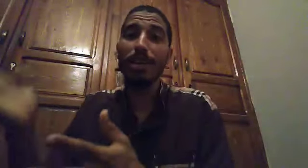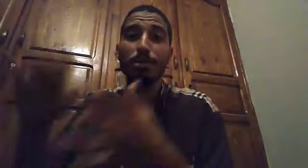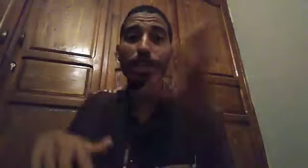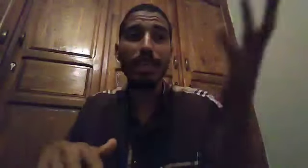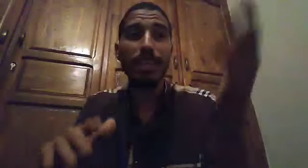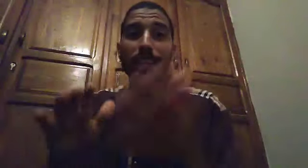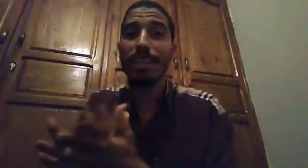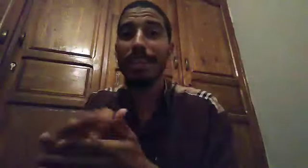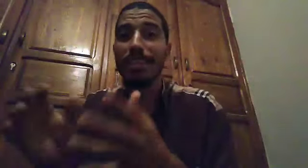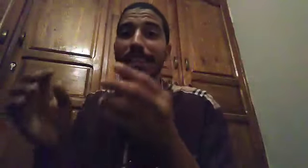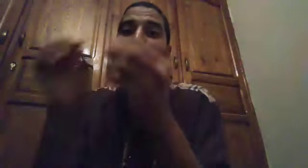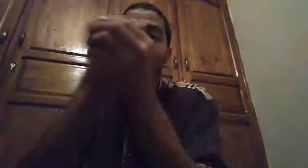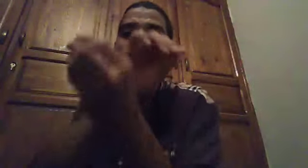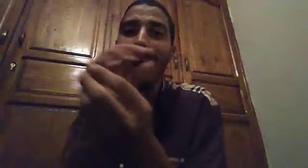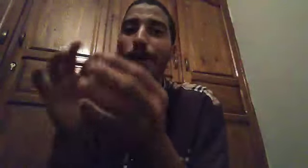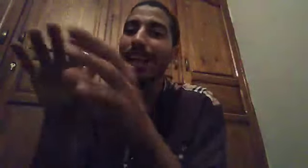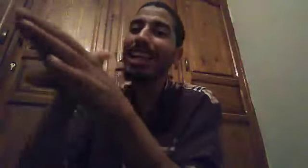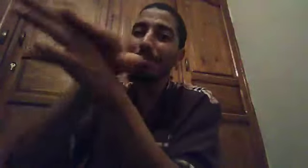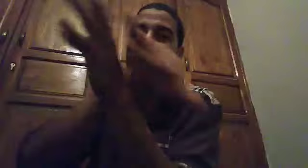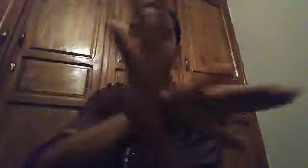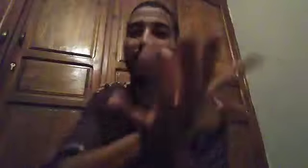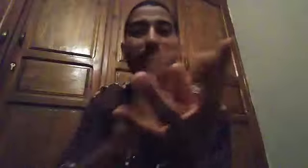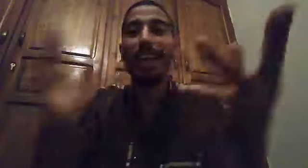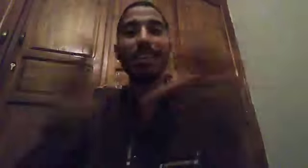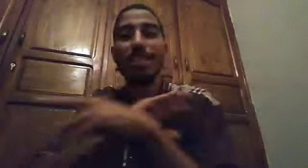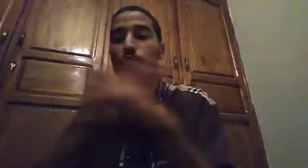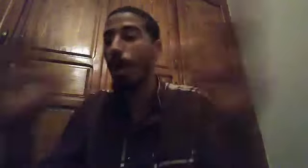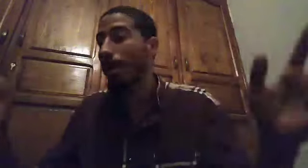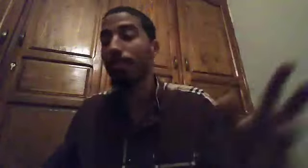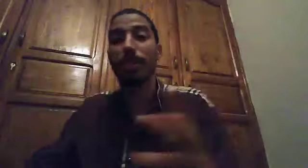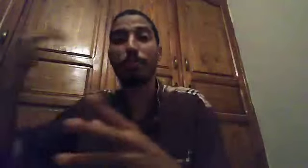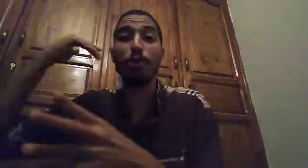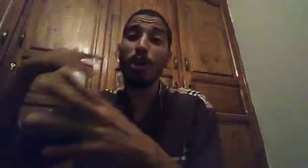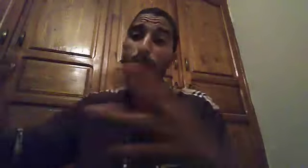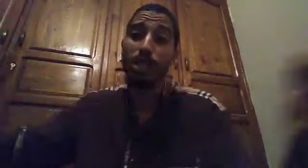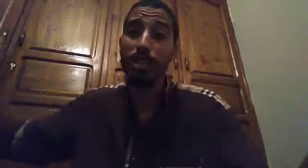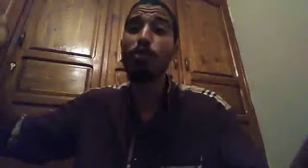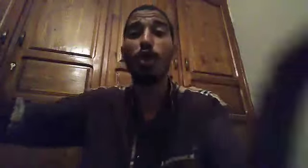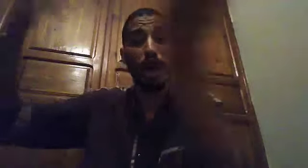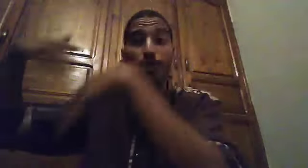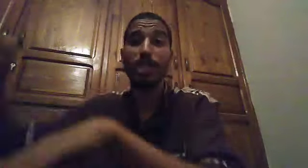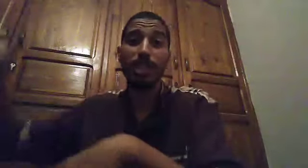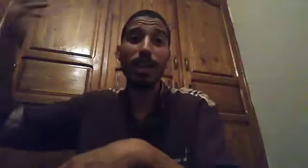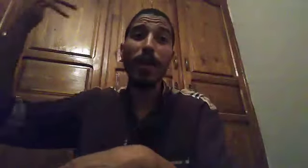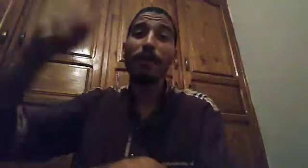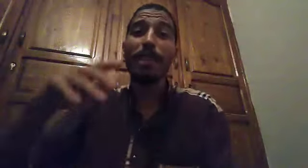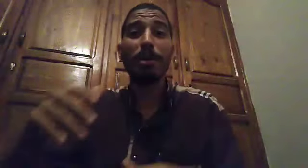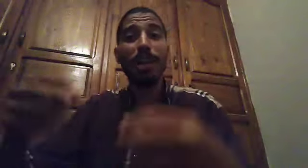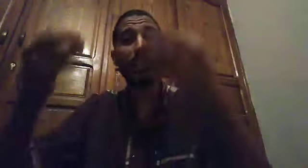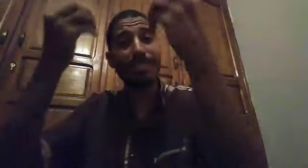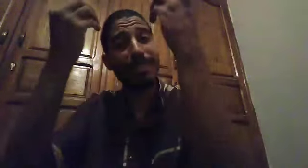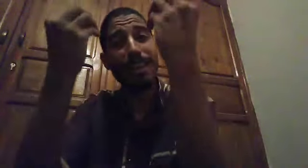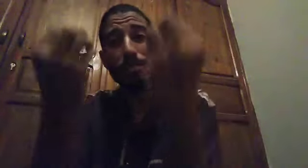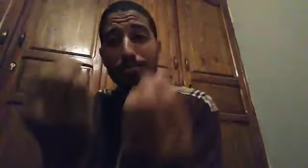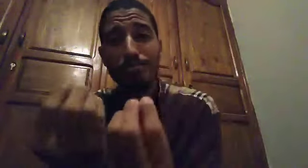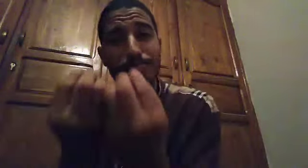ودي كيكملها أو غير كيلمسها، يعني اسيست واعر من دي بول من الوسط من وراء الوسط دي ماريا، استلام